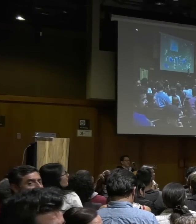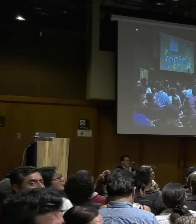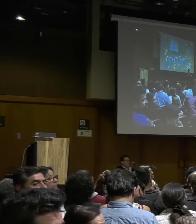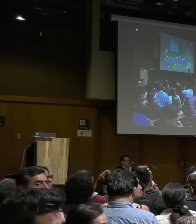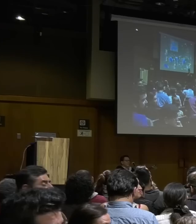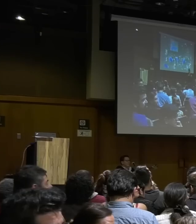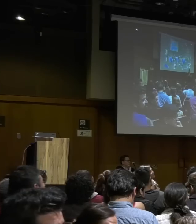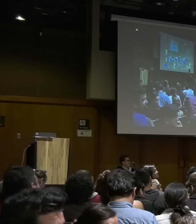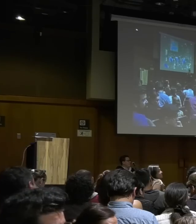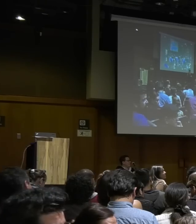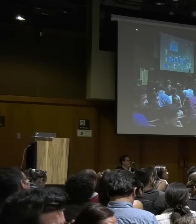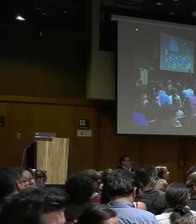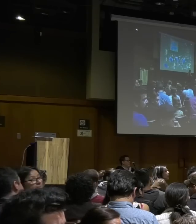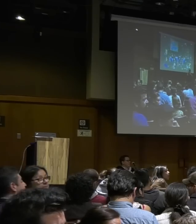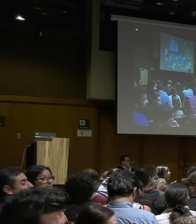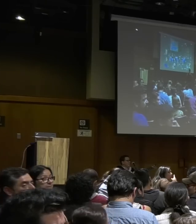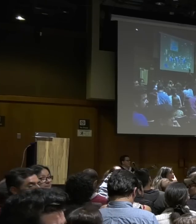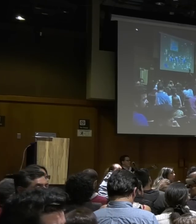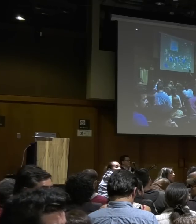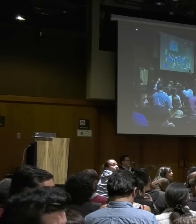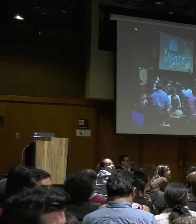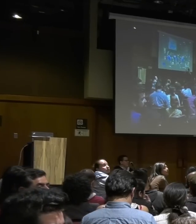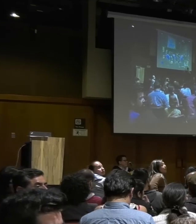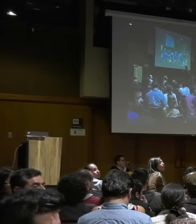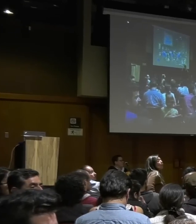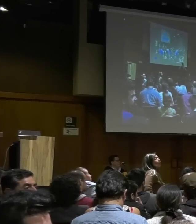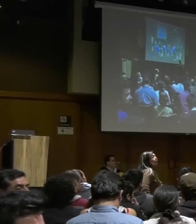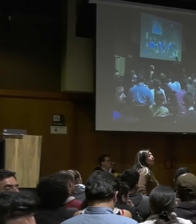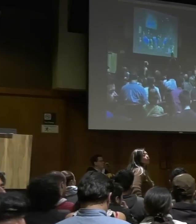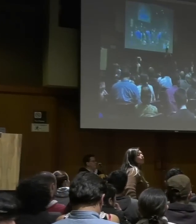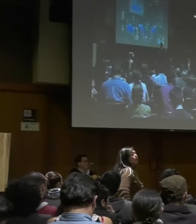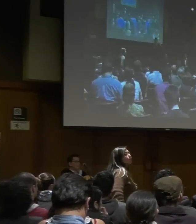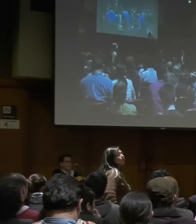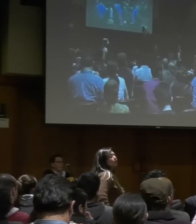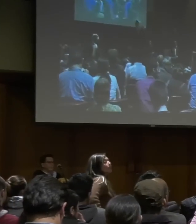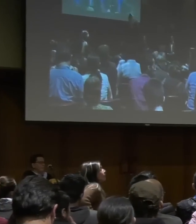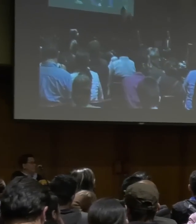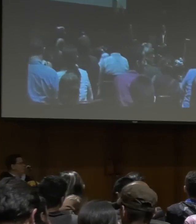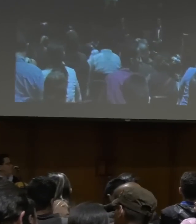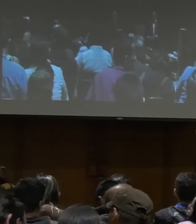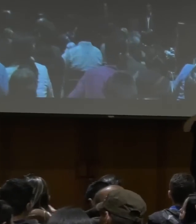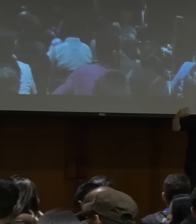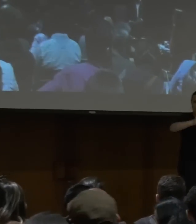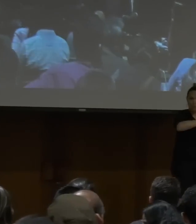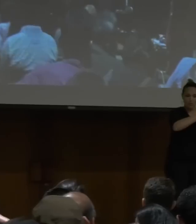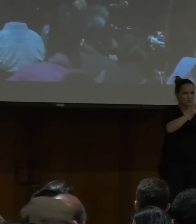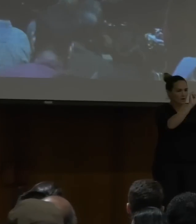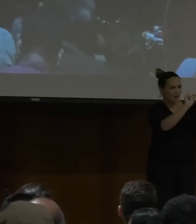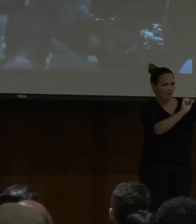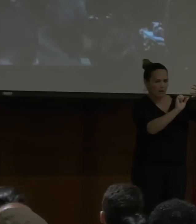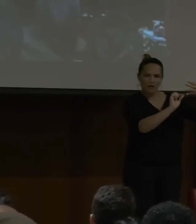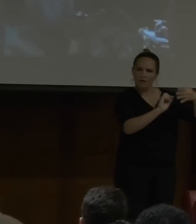tonalidad menor. Yo no sabía que el maestro Leandro Díaz había compuesto canciones para tono menor.